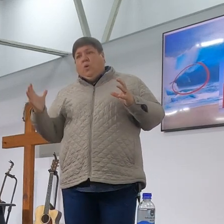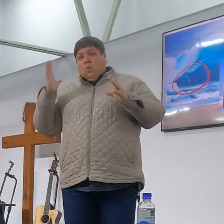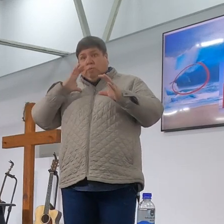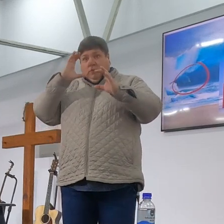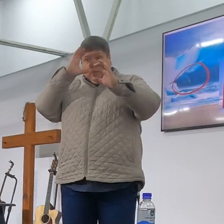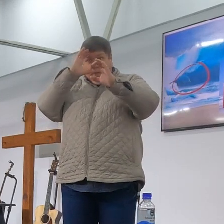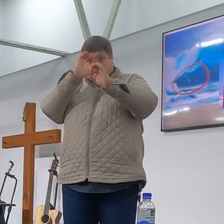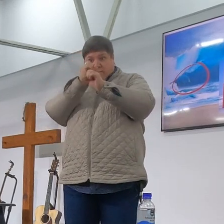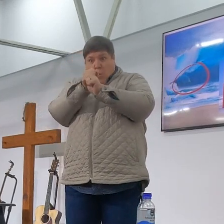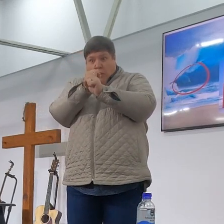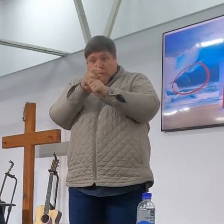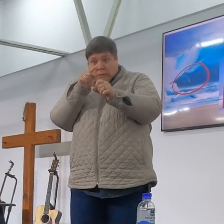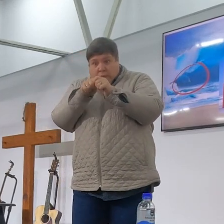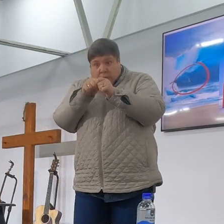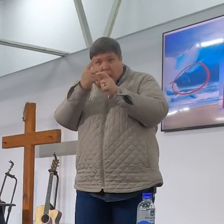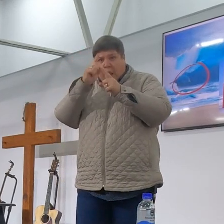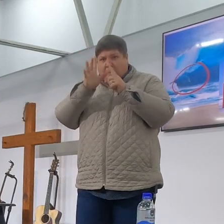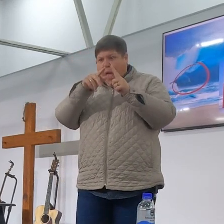ons vinger op het lê nie.